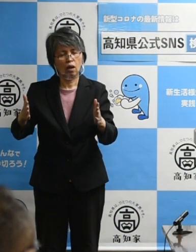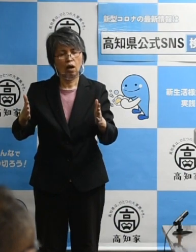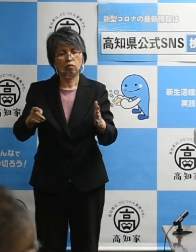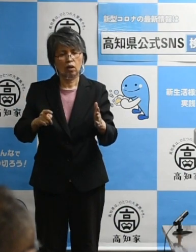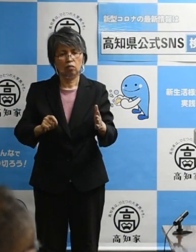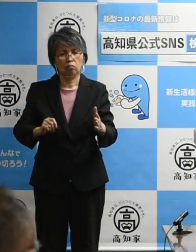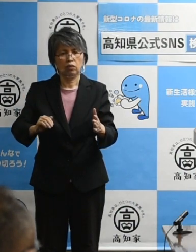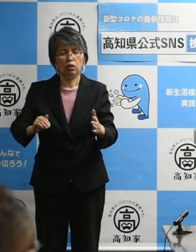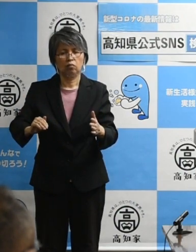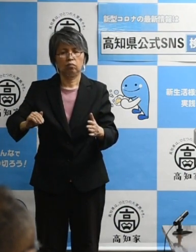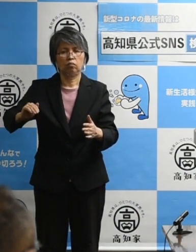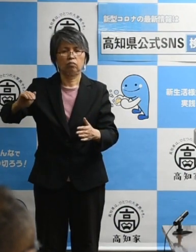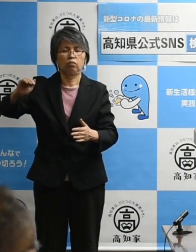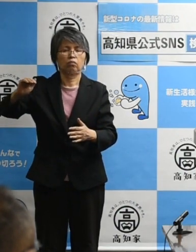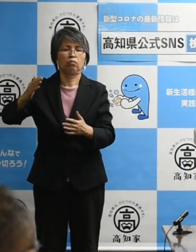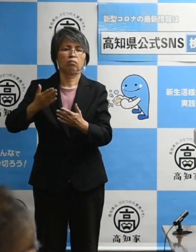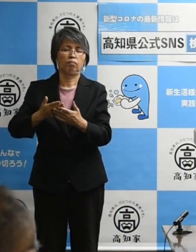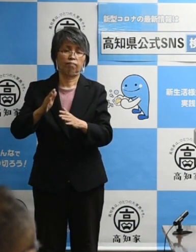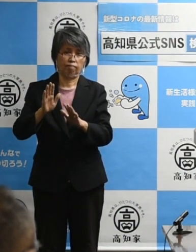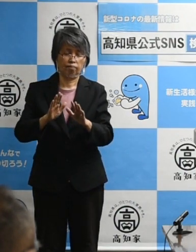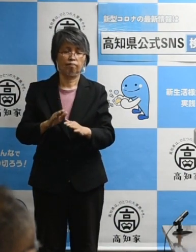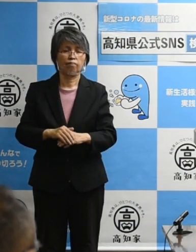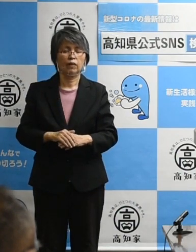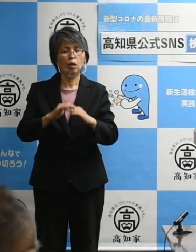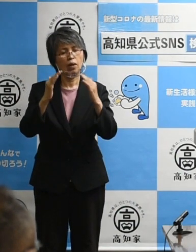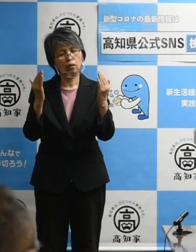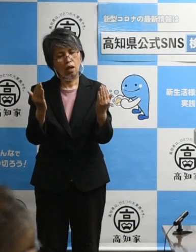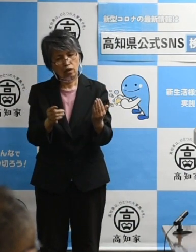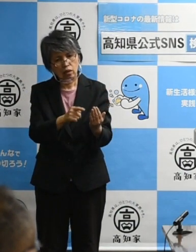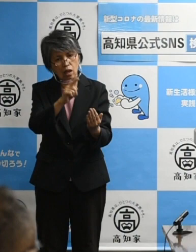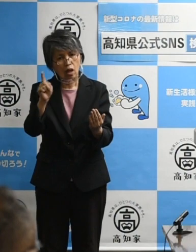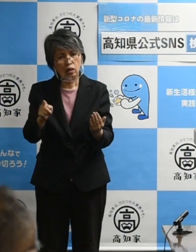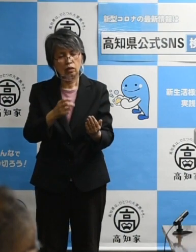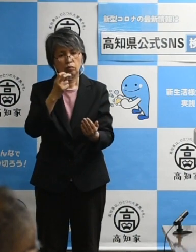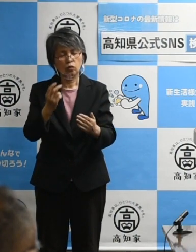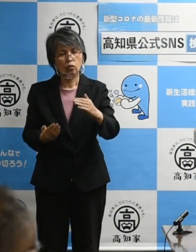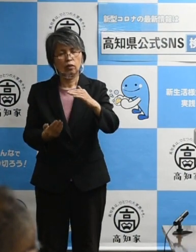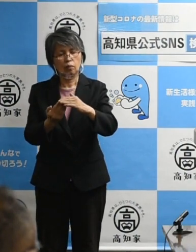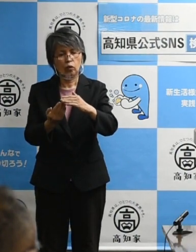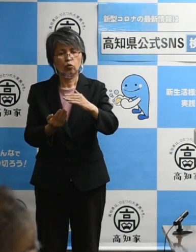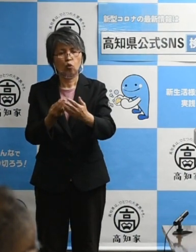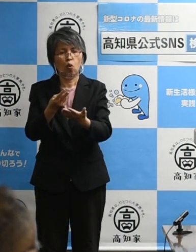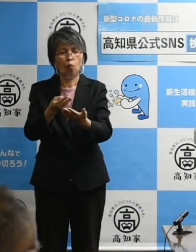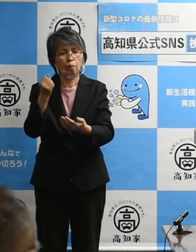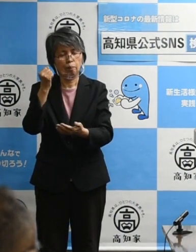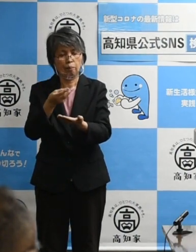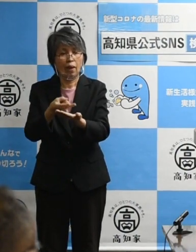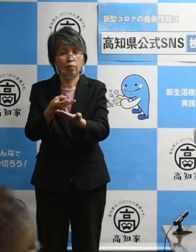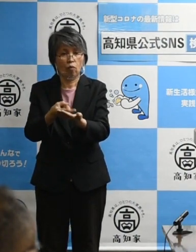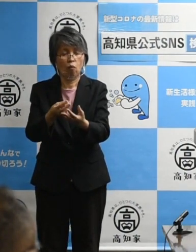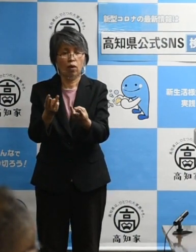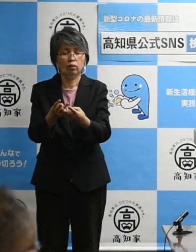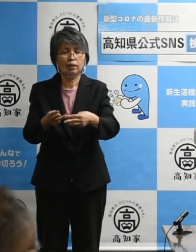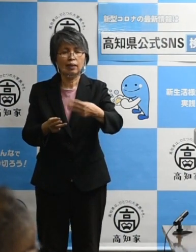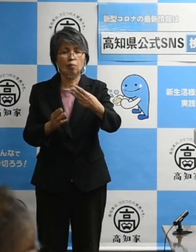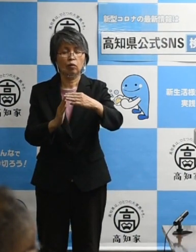拡大をしているということでございます。まあ、ただ全体、まあ、マックスのベッド数で言いますと300超え